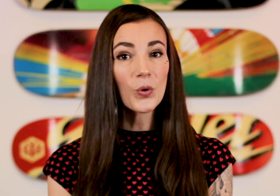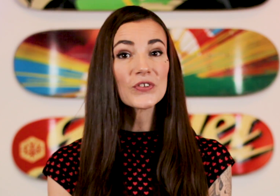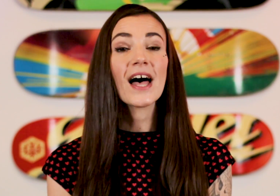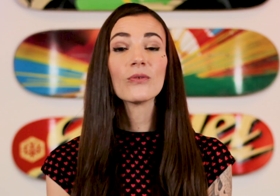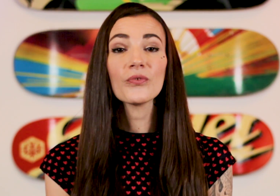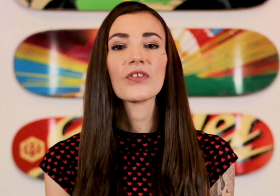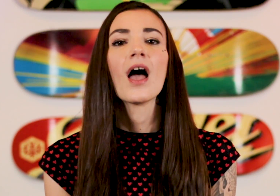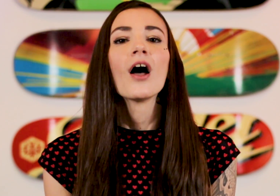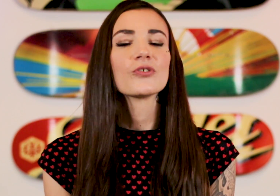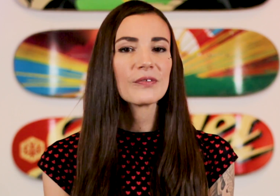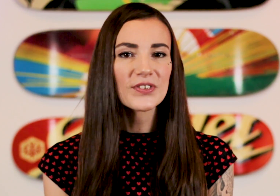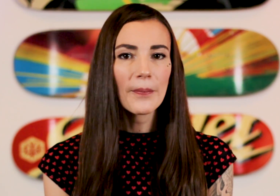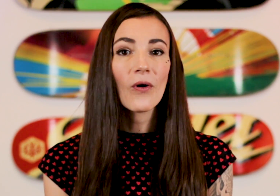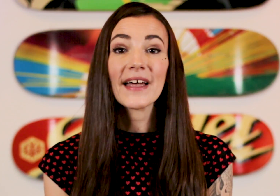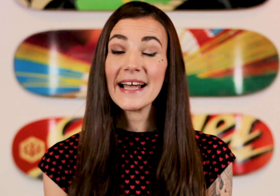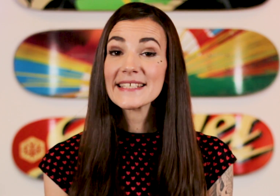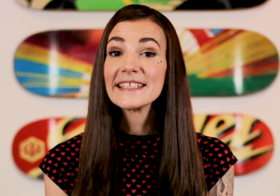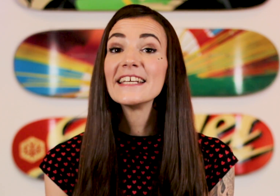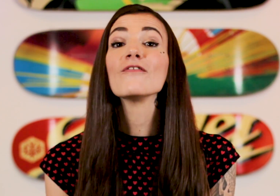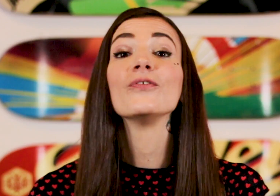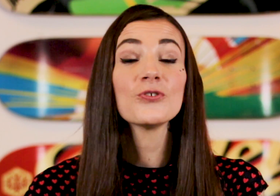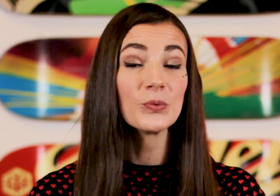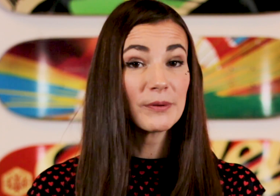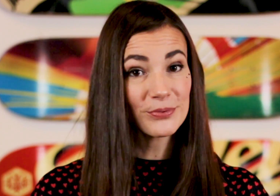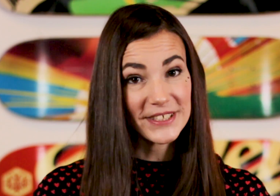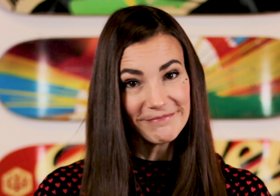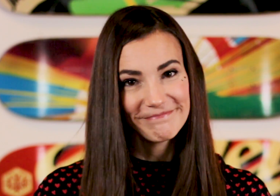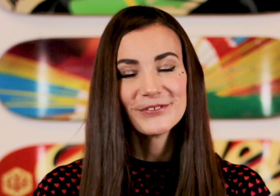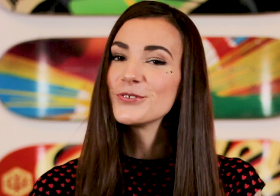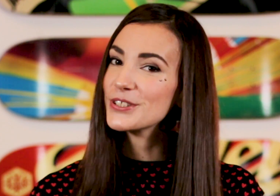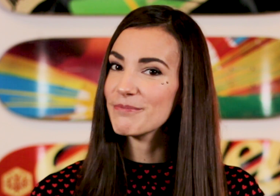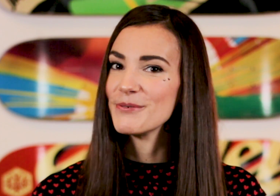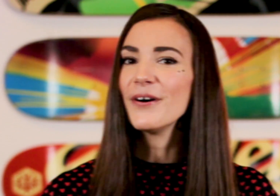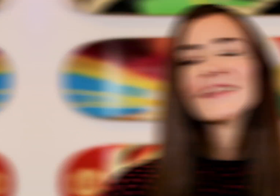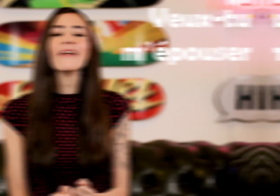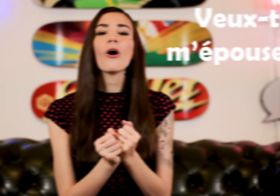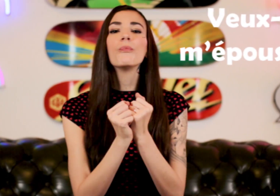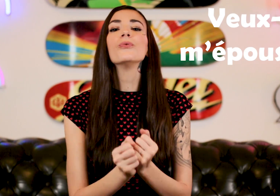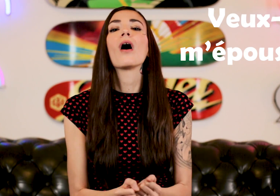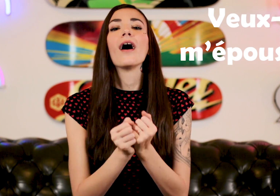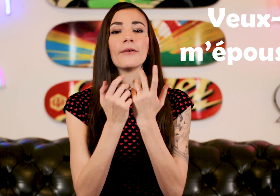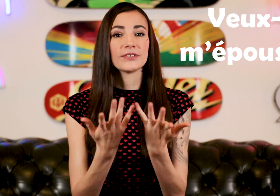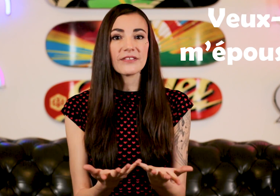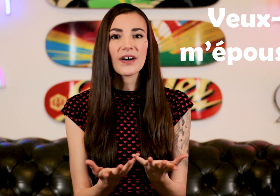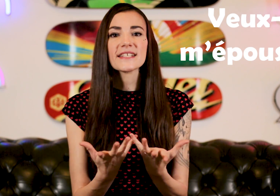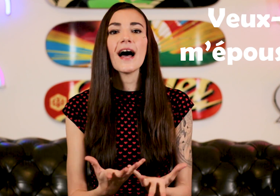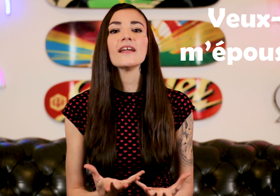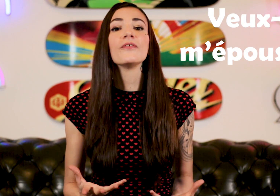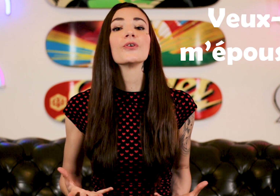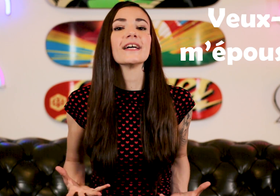aux annonces. Je vais vous apprendre à signer « Veux-tu m'épouser ?» tout simplement. Alors pour cette phrase-là, il faut